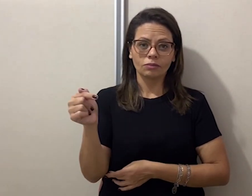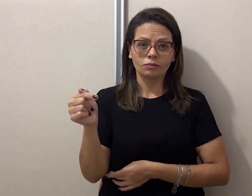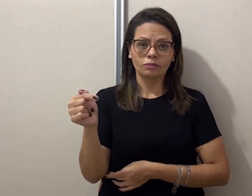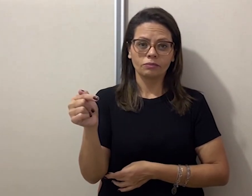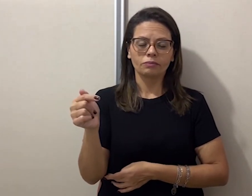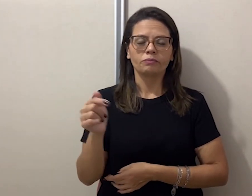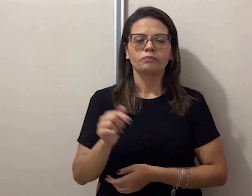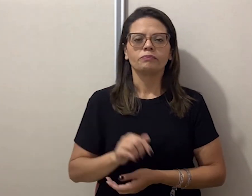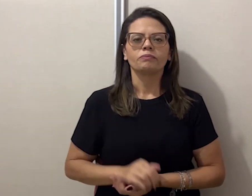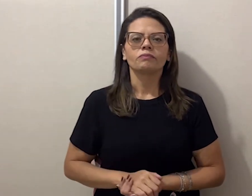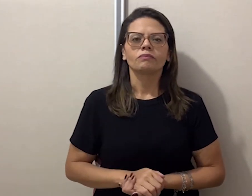Agora sobre semana.